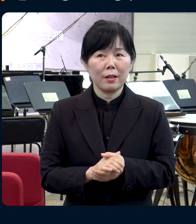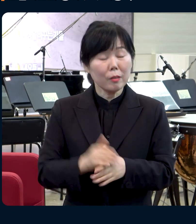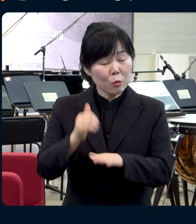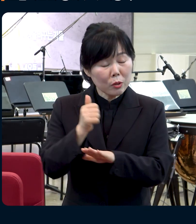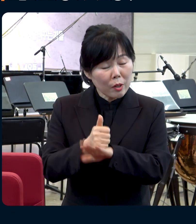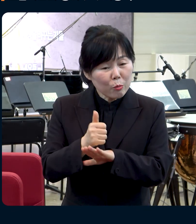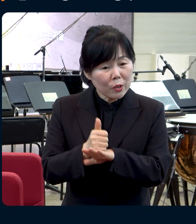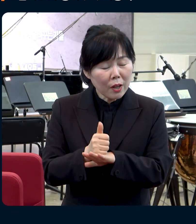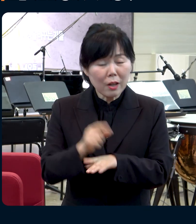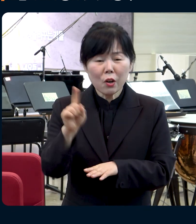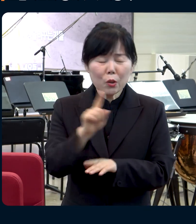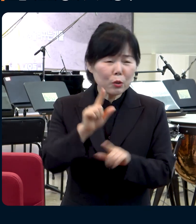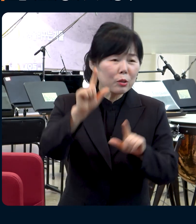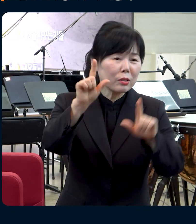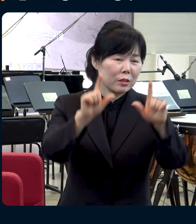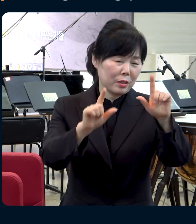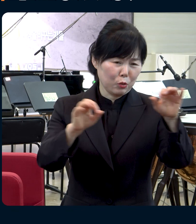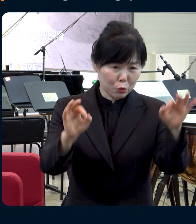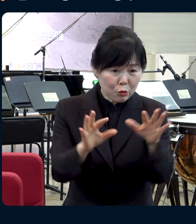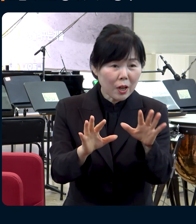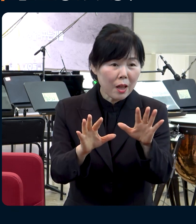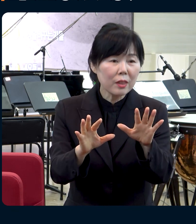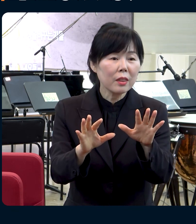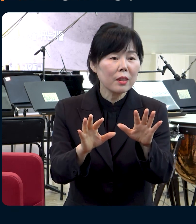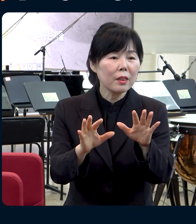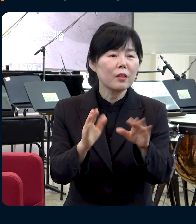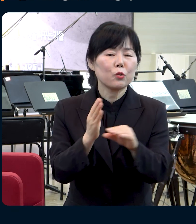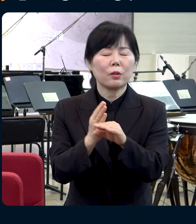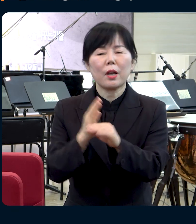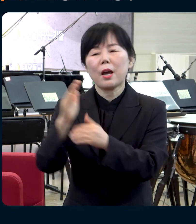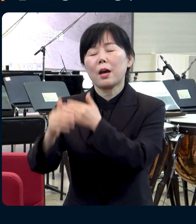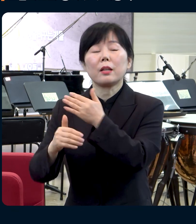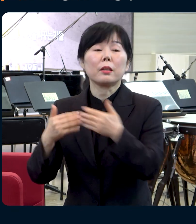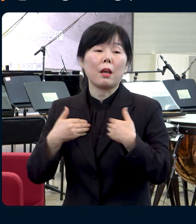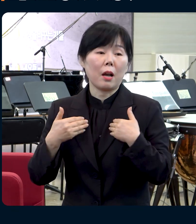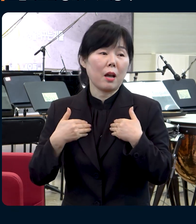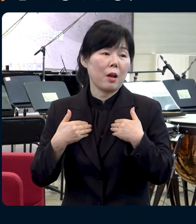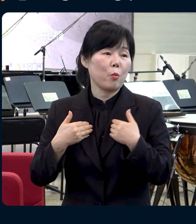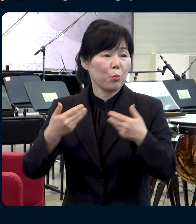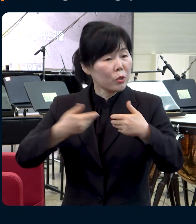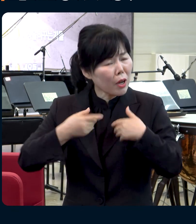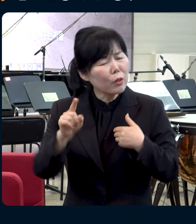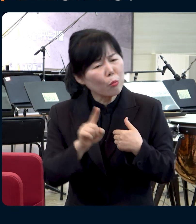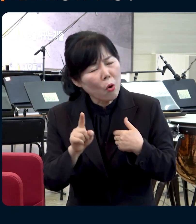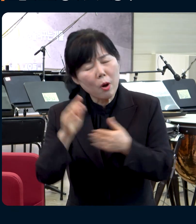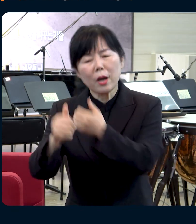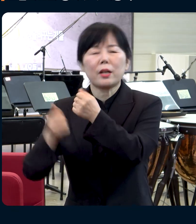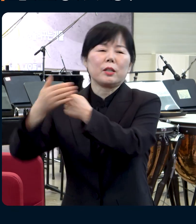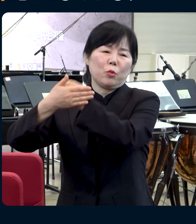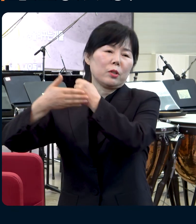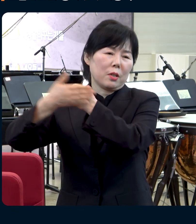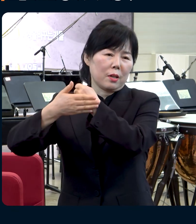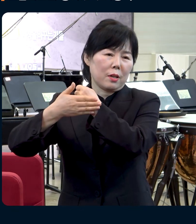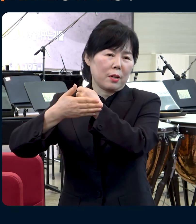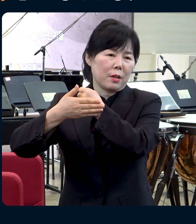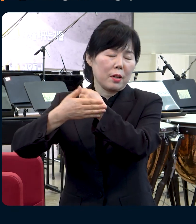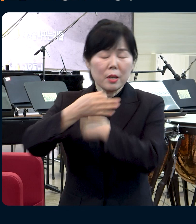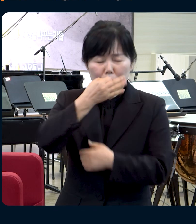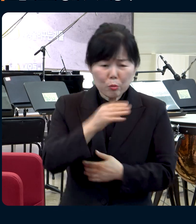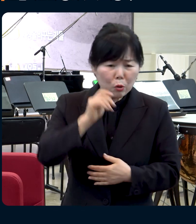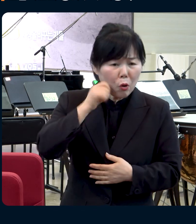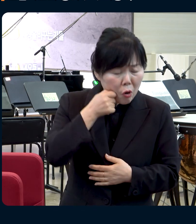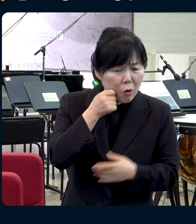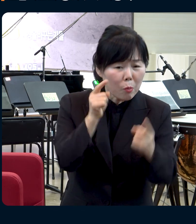우리가 어떠한 순간 가운데서도요, 우리에게 필요한 것은 은혜인 것입니다. 근데 우리의 상황이 더 어렵고 힘든 순간이